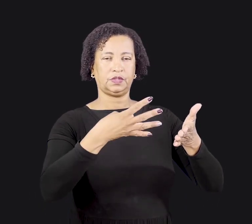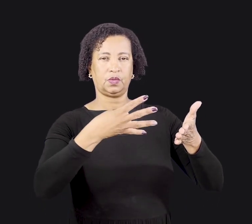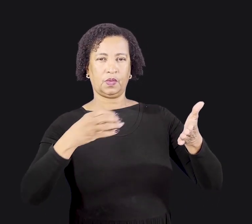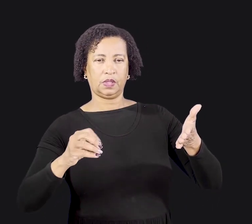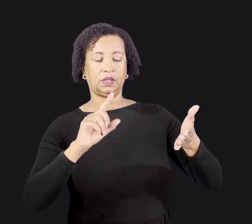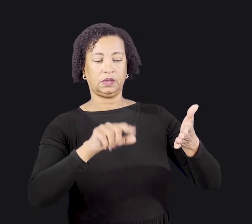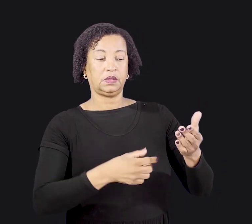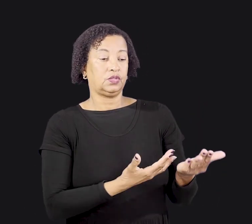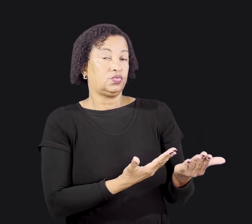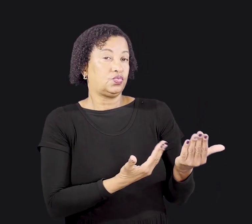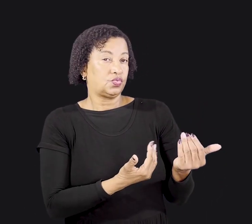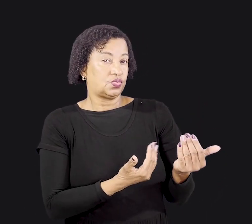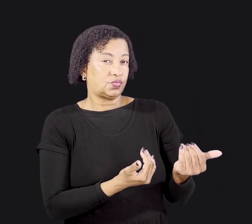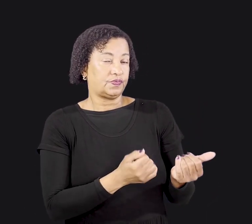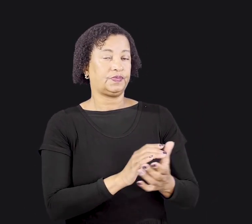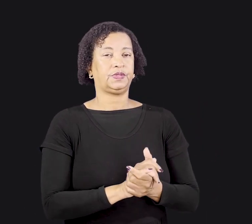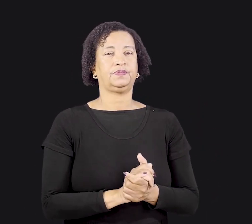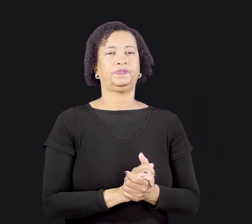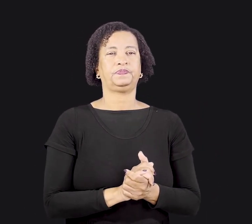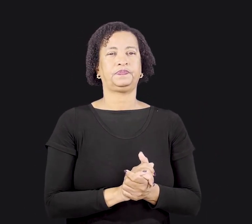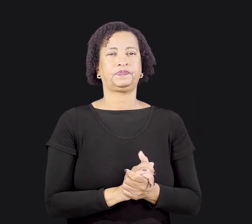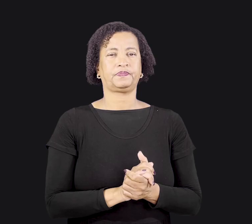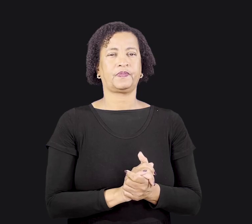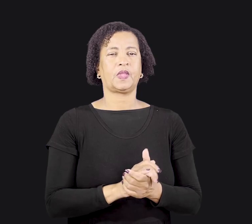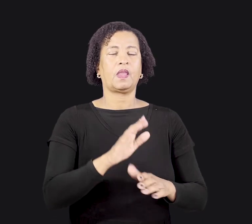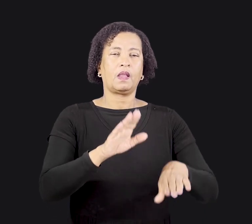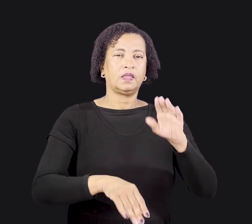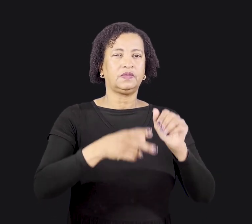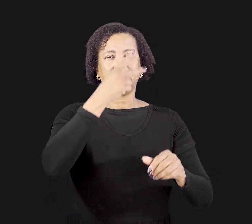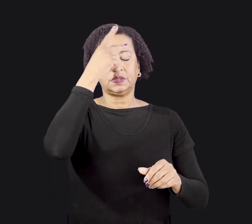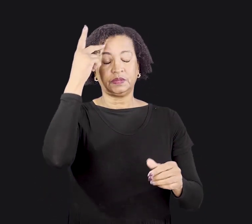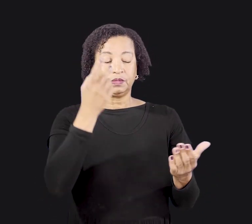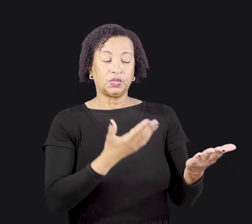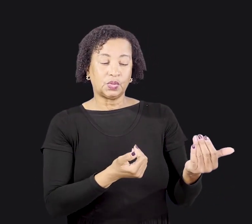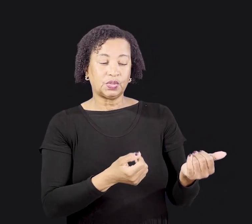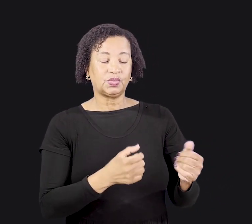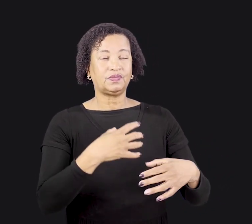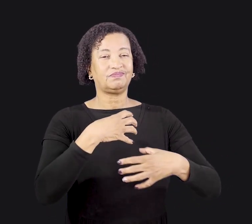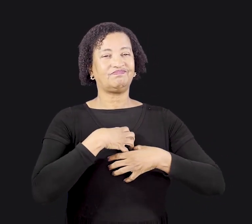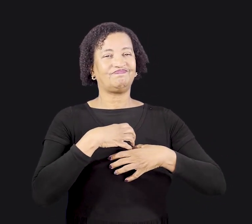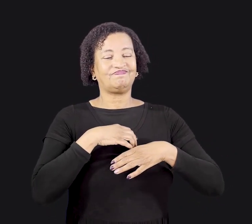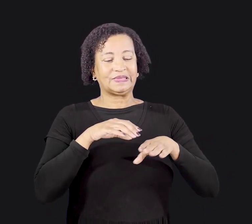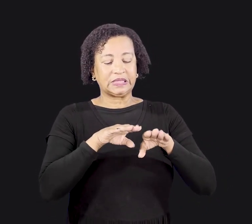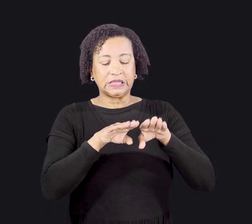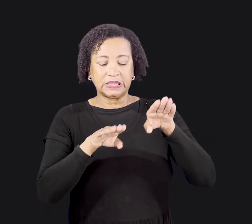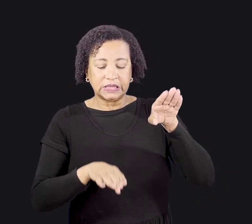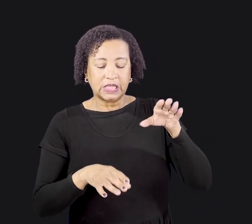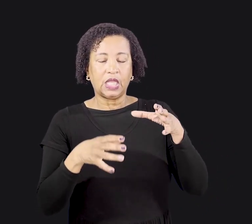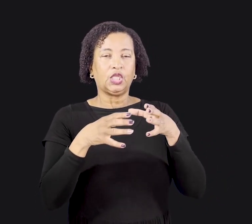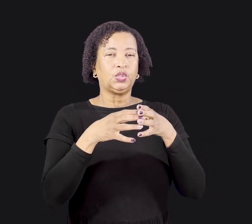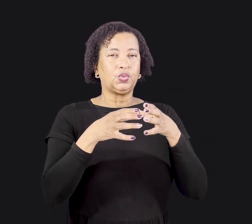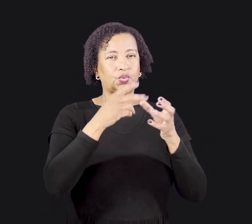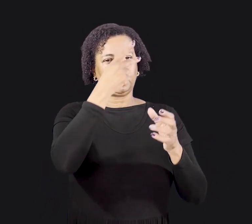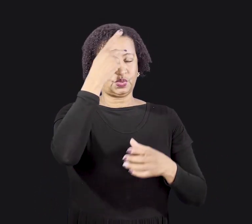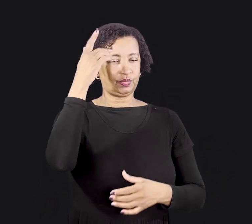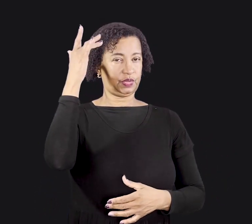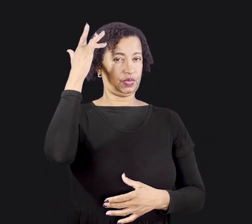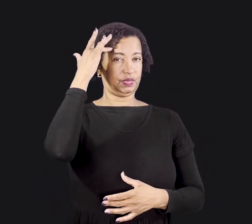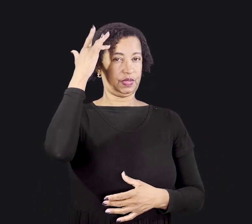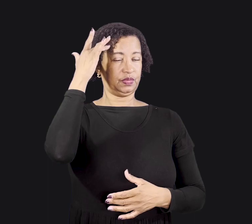jovem. Às vezes as pessoas mais jovens se sentem inferiorizadas no meio de um grupo de pessoas mais maduras. Fique feliz em